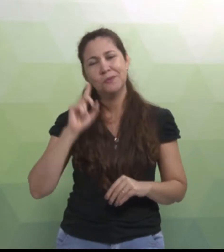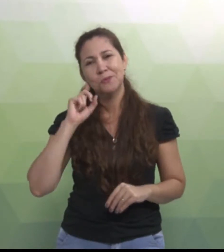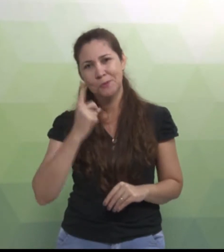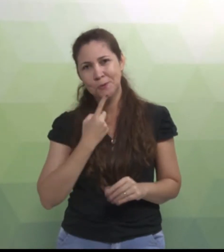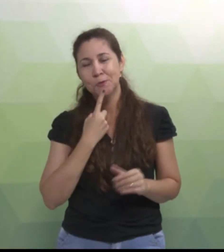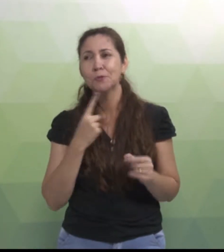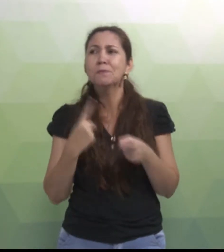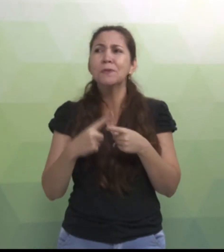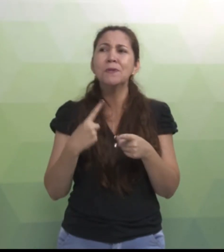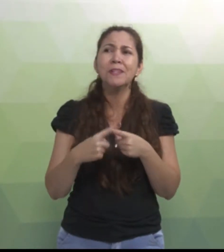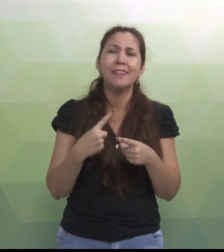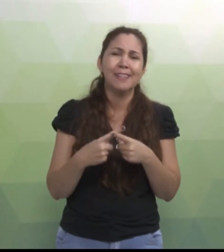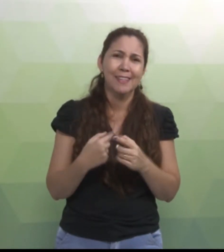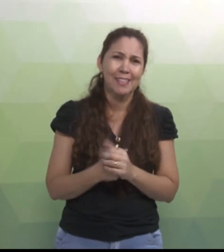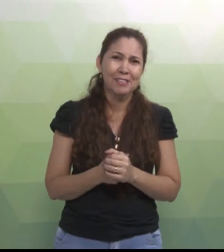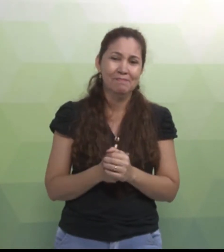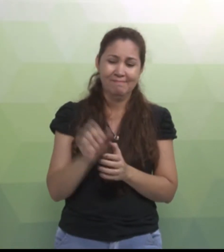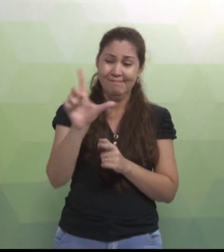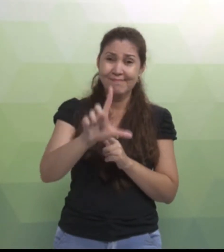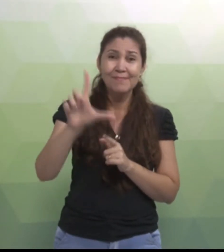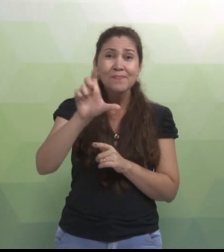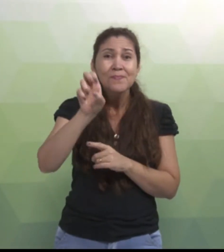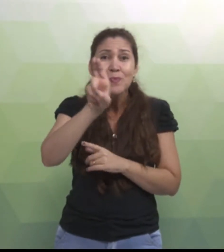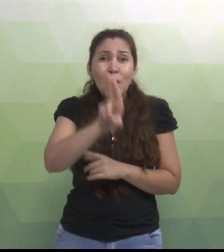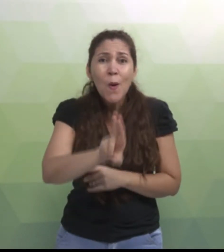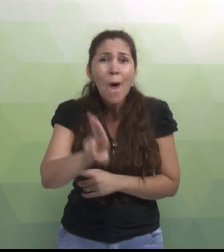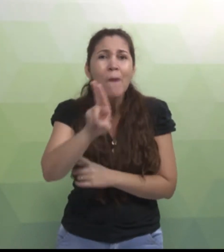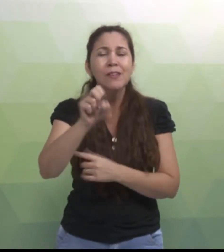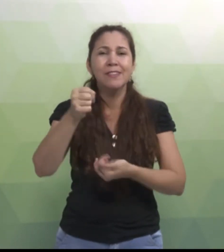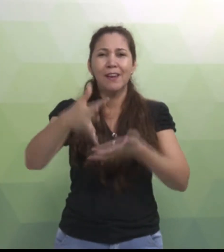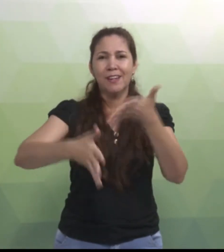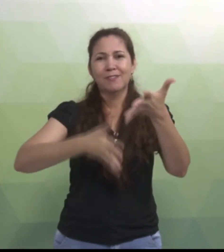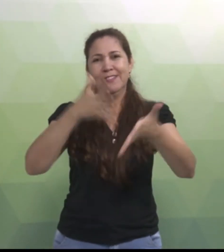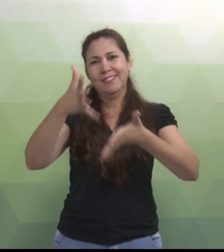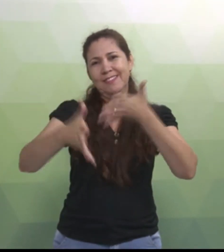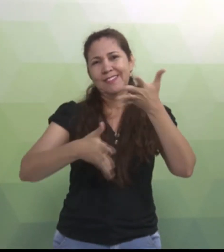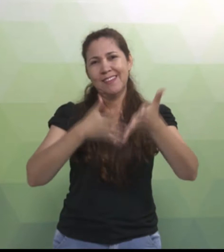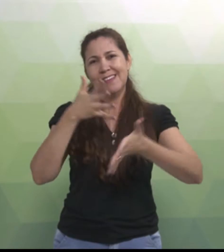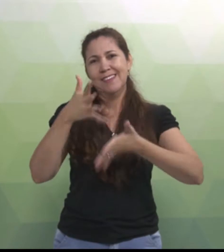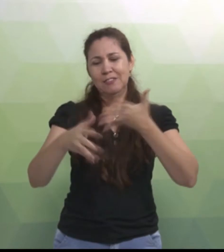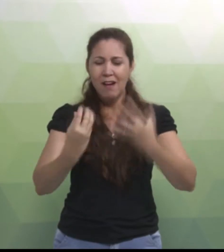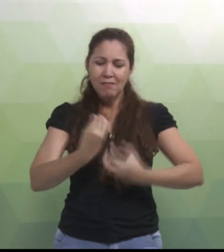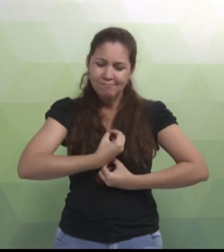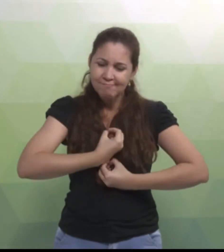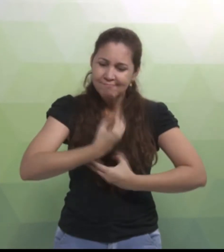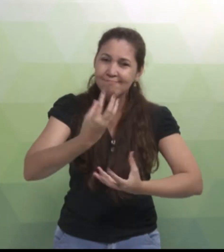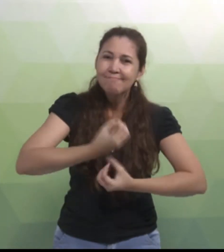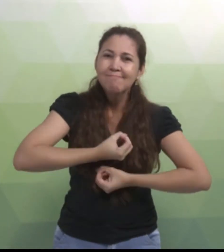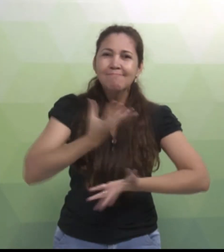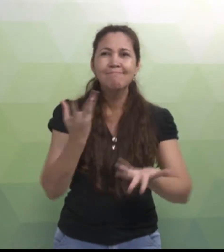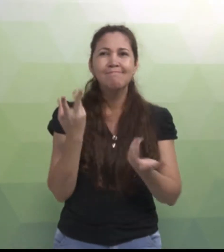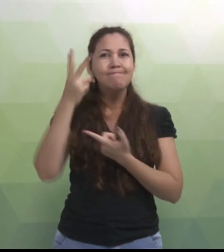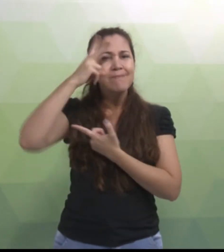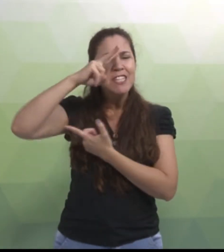A literatura, ela utiliza a língua de sinais. Ela se expressa, conta história, histórias